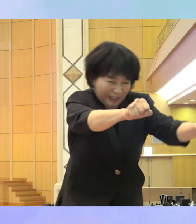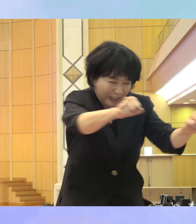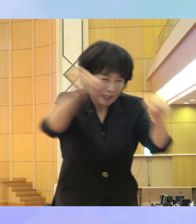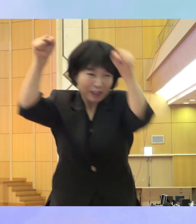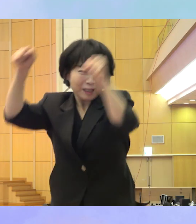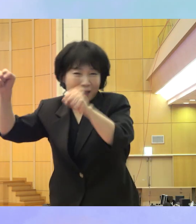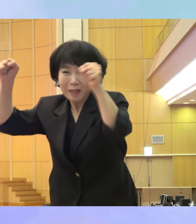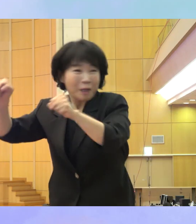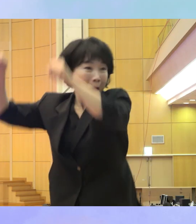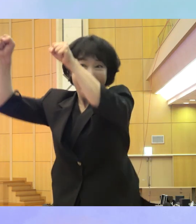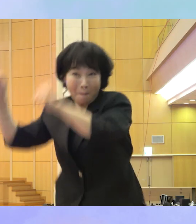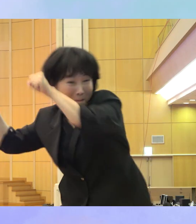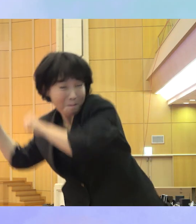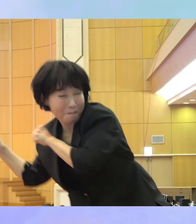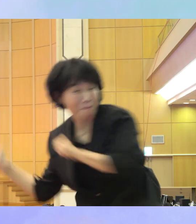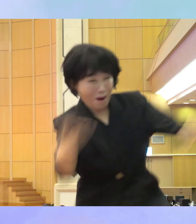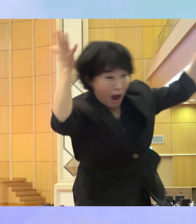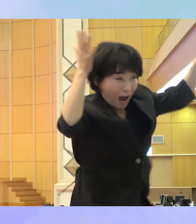던지면 죽은 거예요.